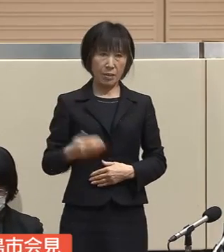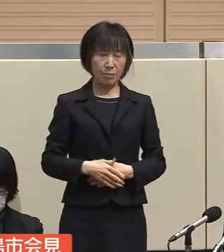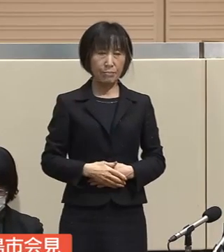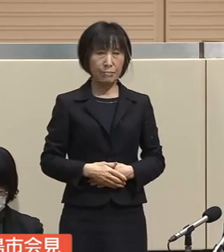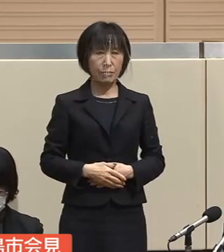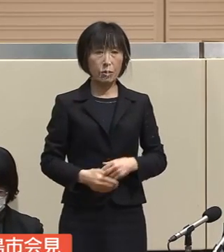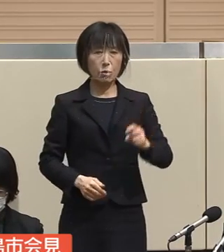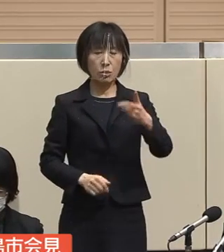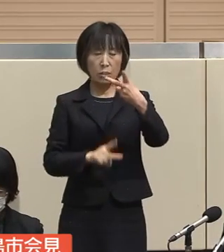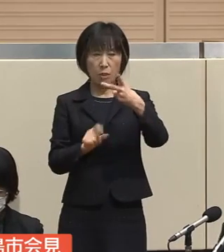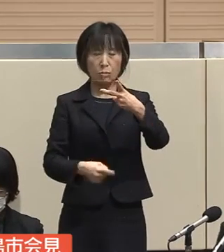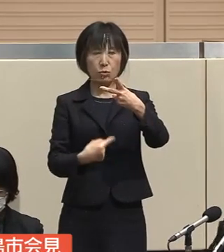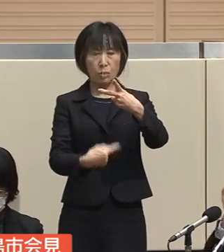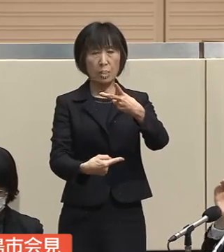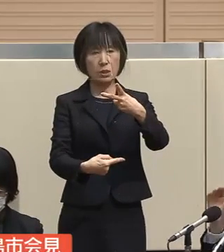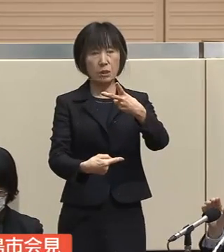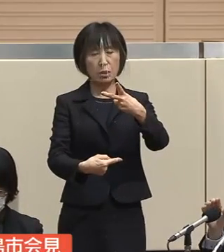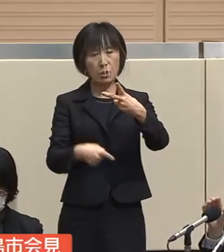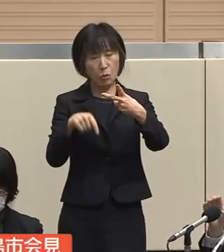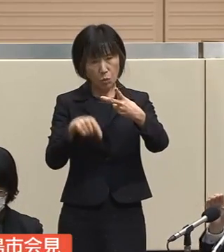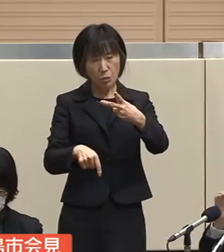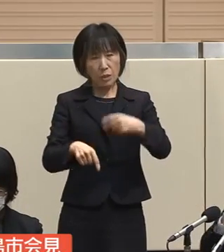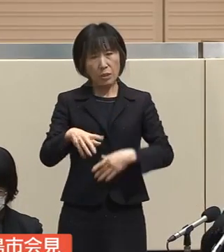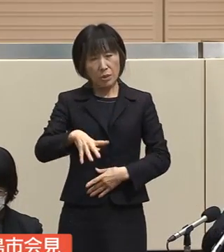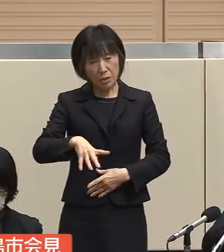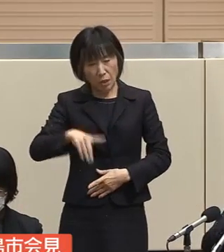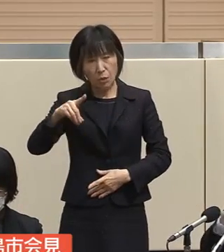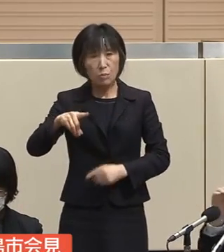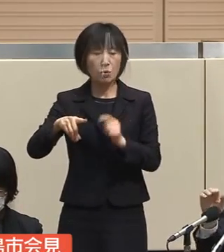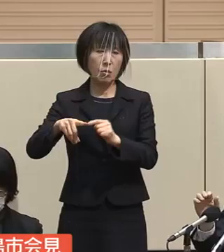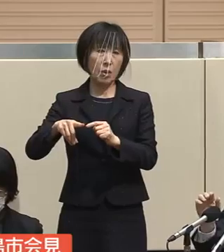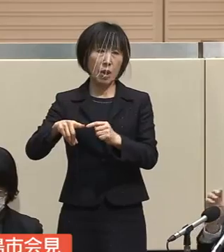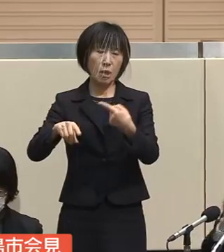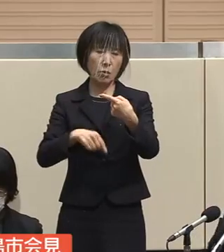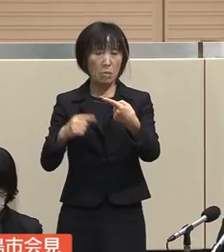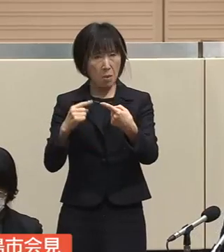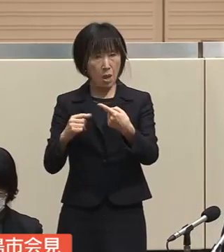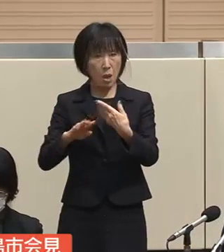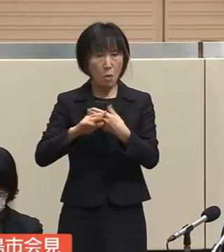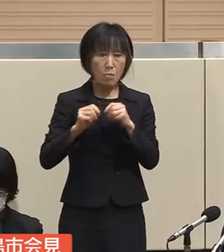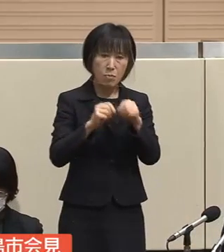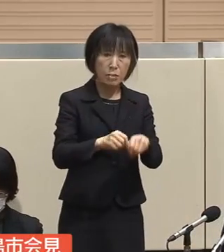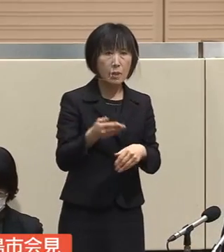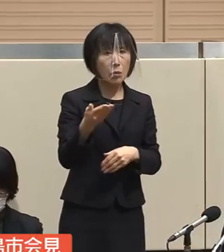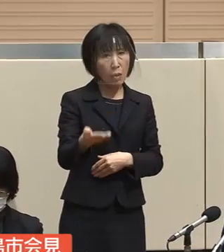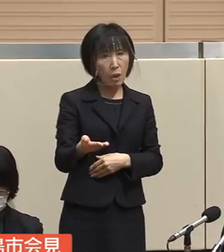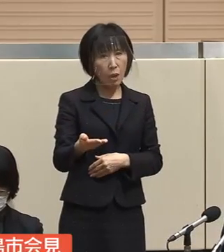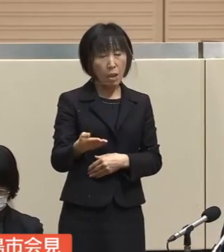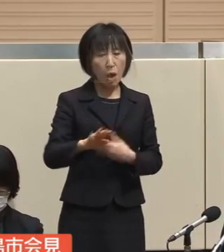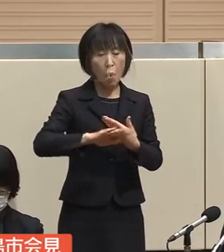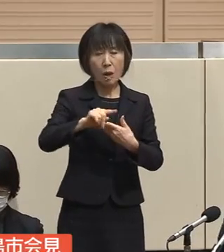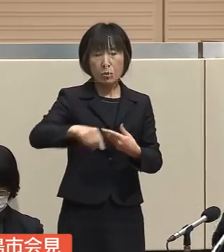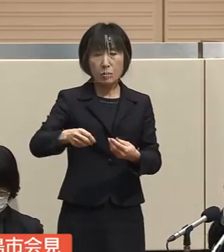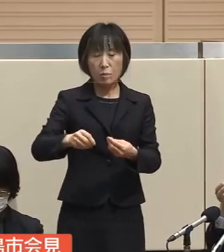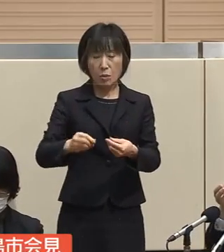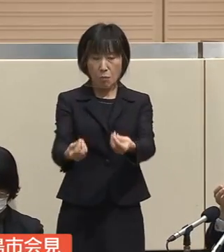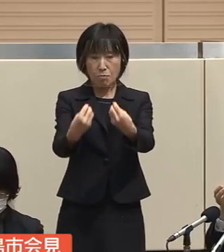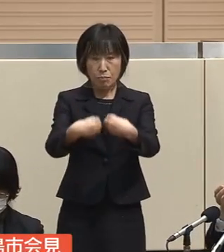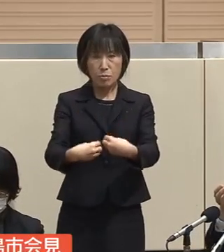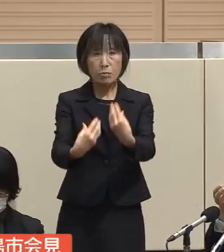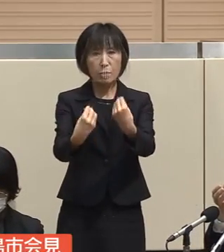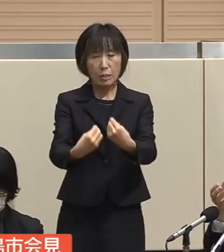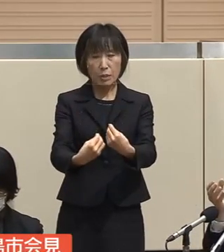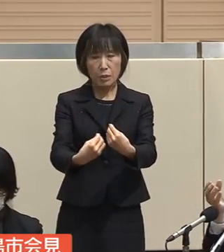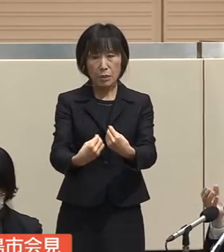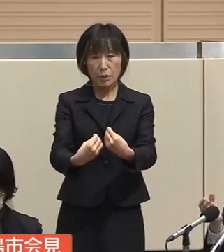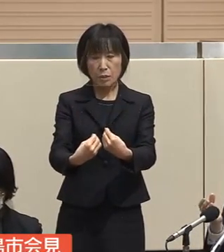1日の方がもう一番最初で、他の方に感染されなくて、他の方が感染されていて、この12月1日の方